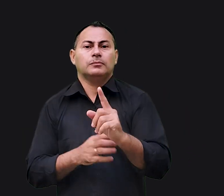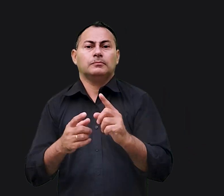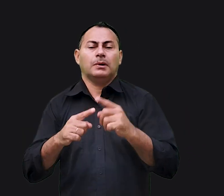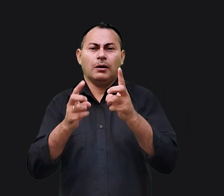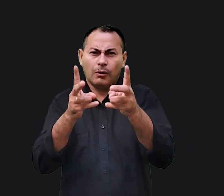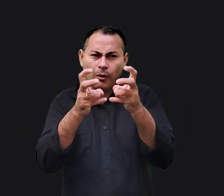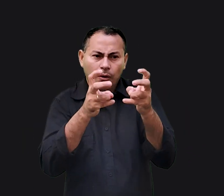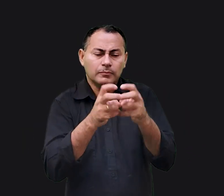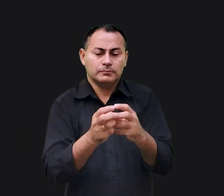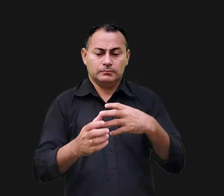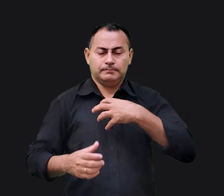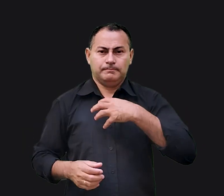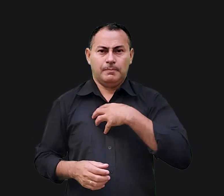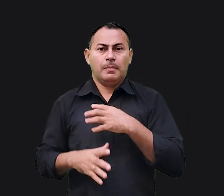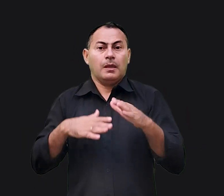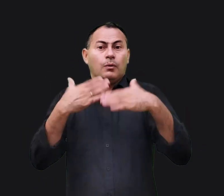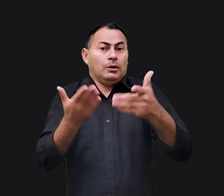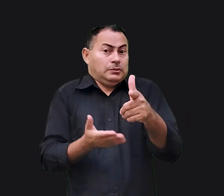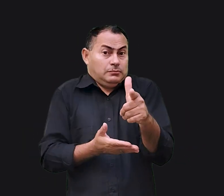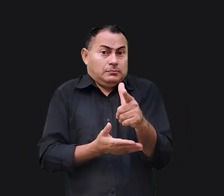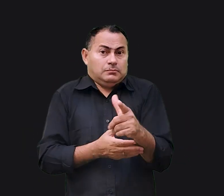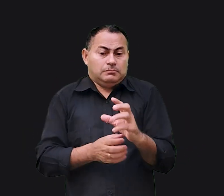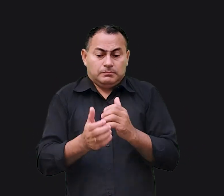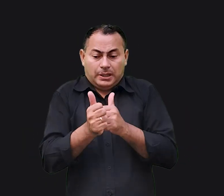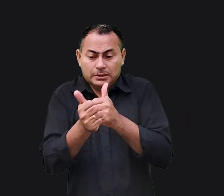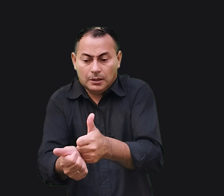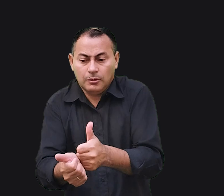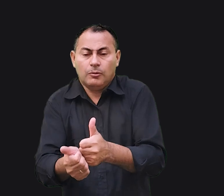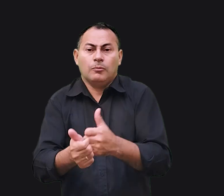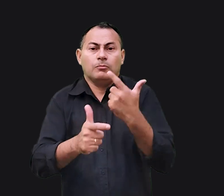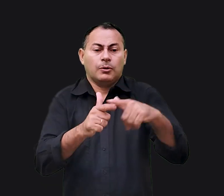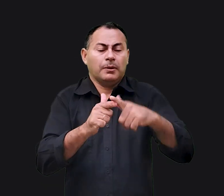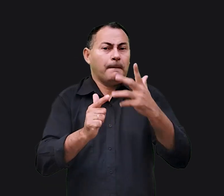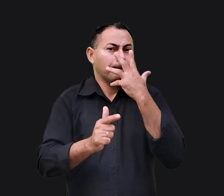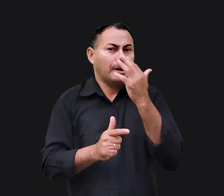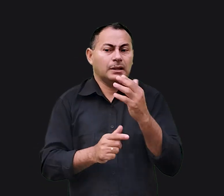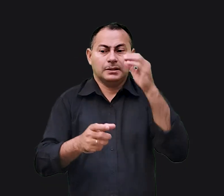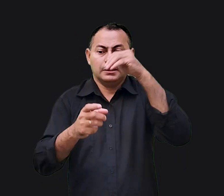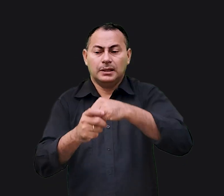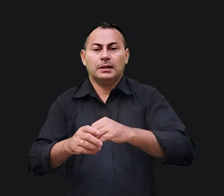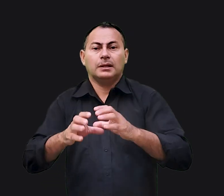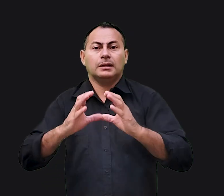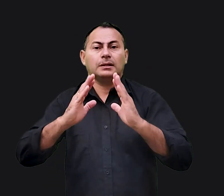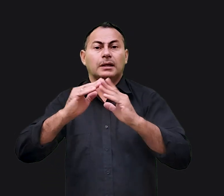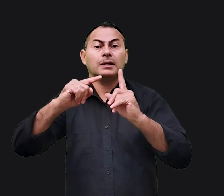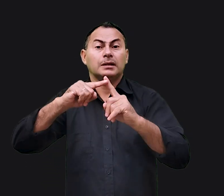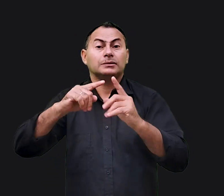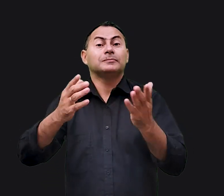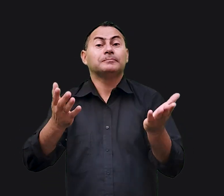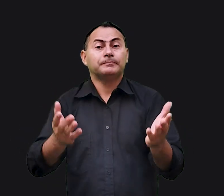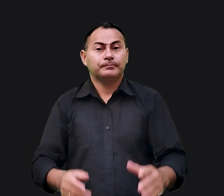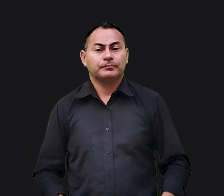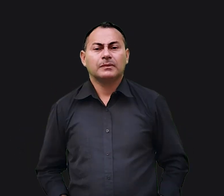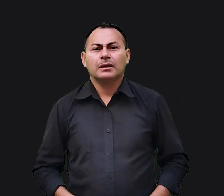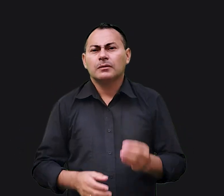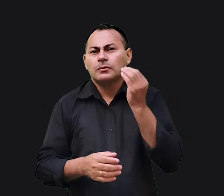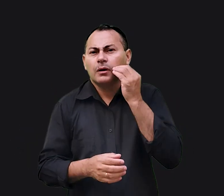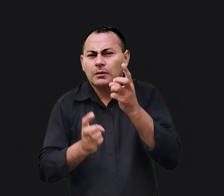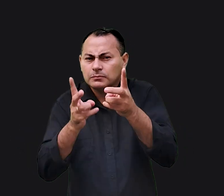Mas observe este padrão. Quando não existe perseguição, o problema aparece dentro da congregação. Procure observar no